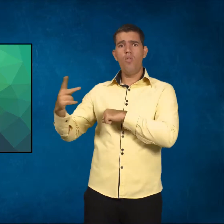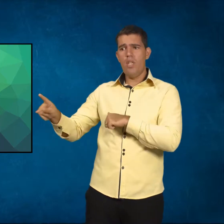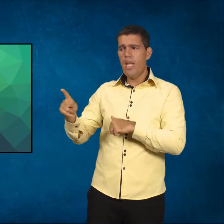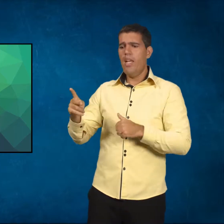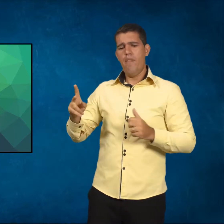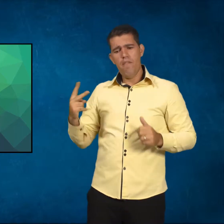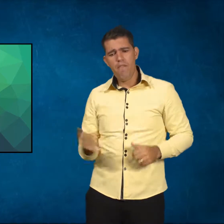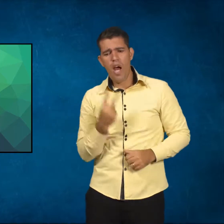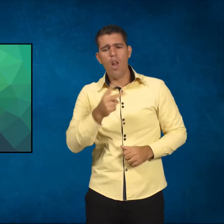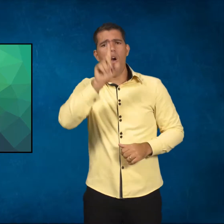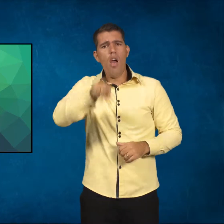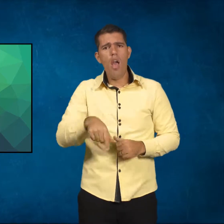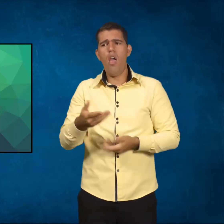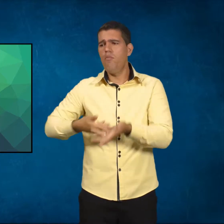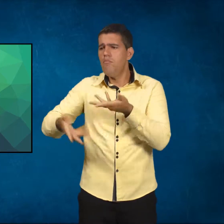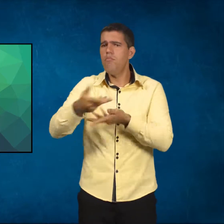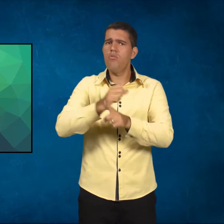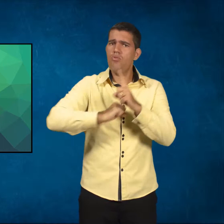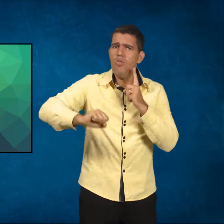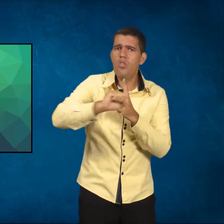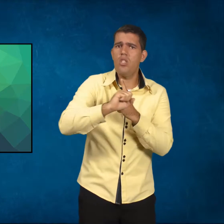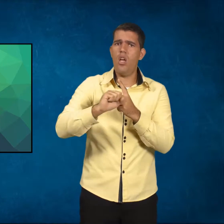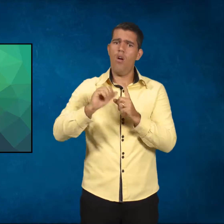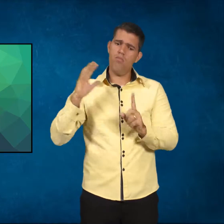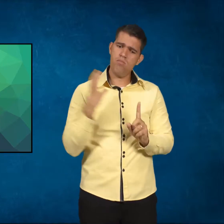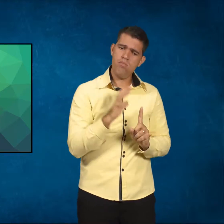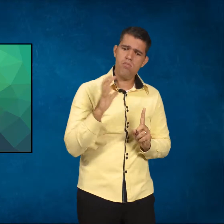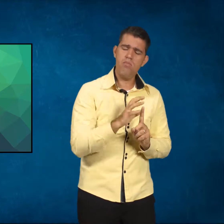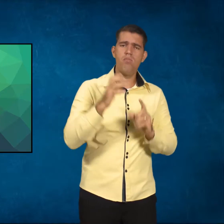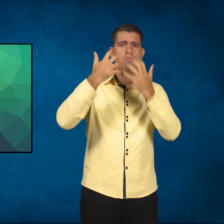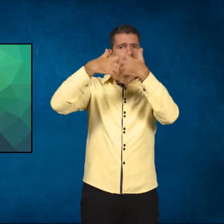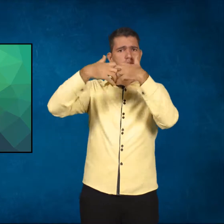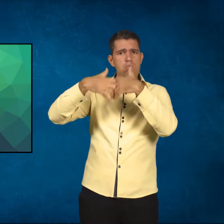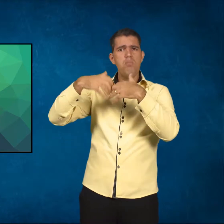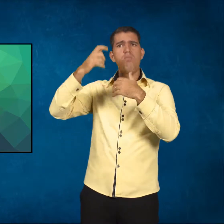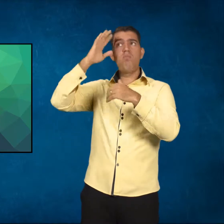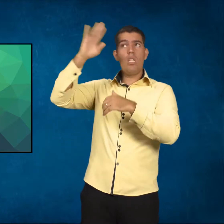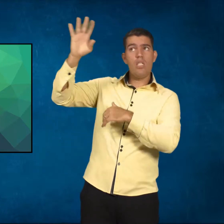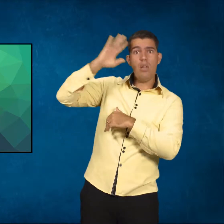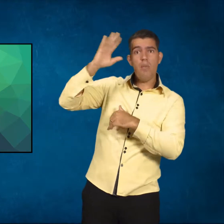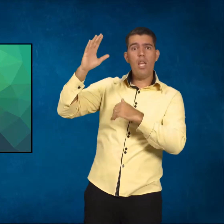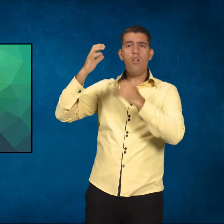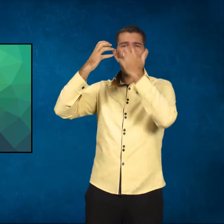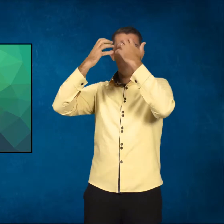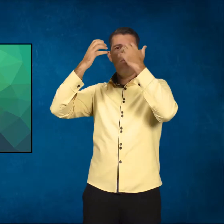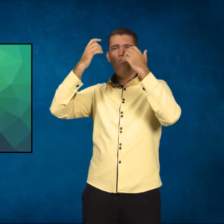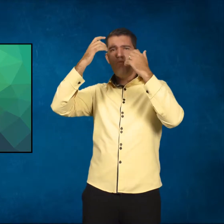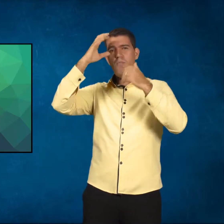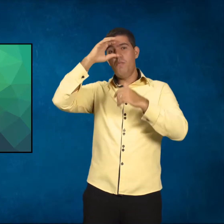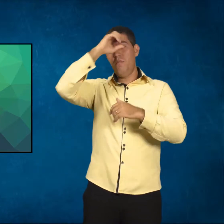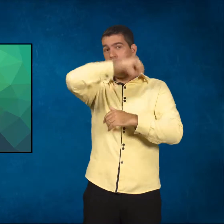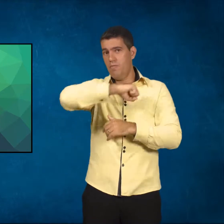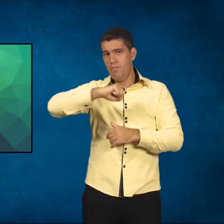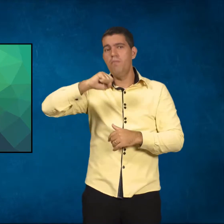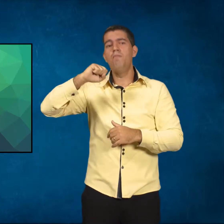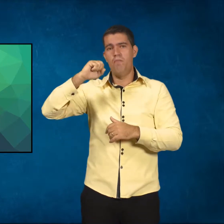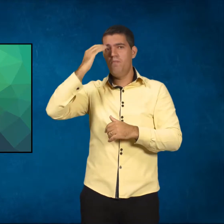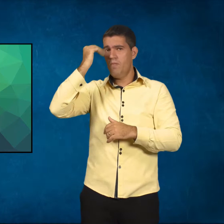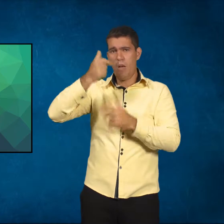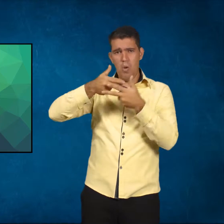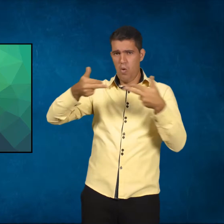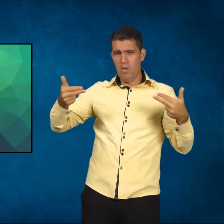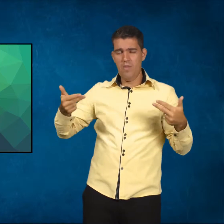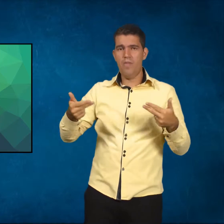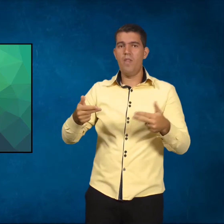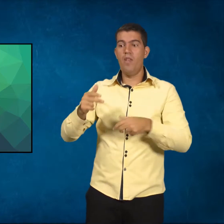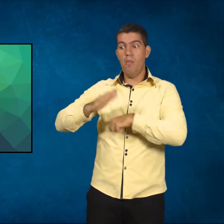sociais que afetam a cognição, o pensamento, a aprendizagem, né, o saber. Ele conta para nós, nos escritos